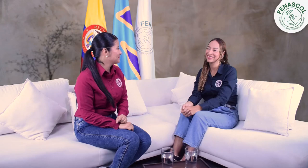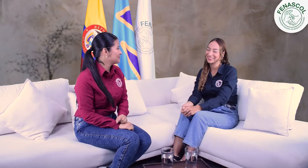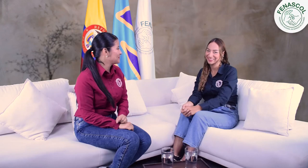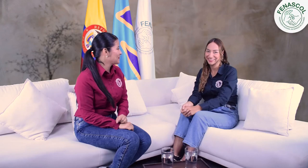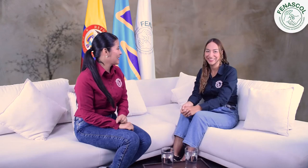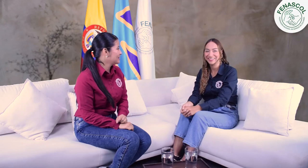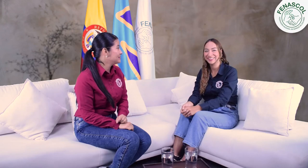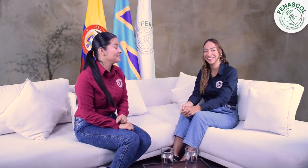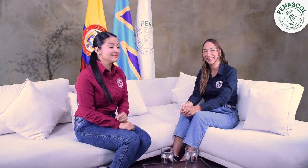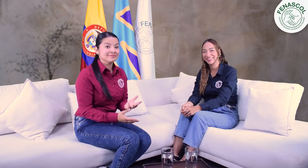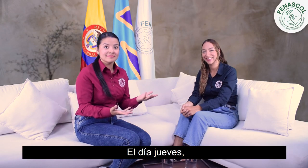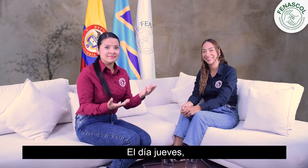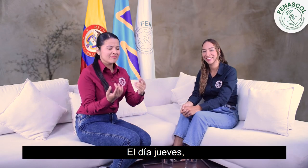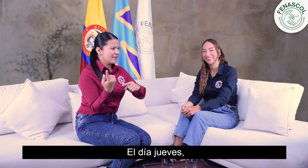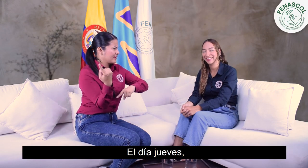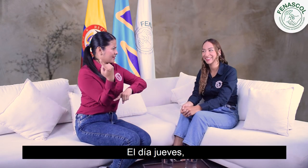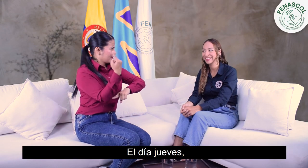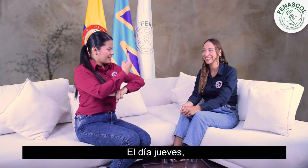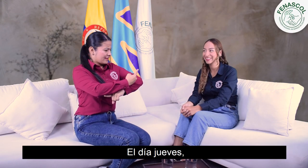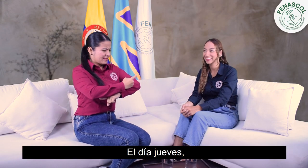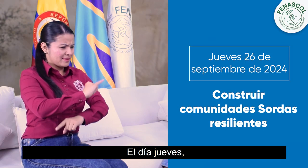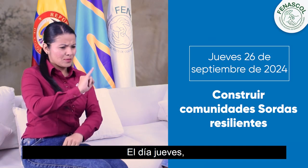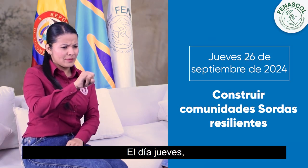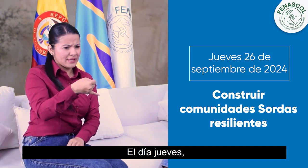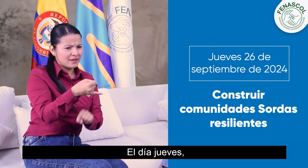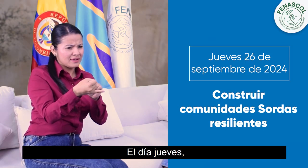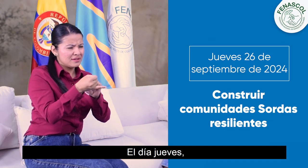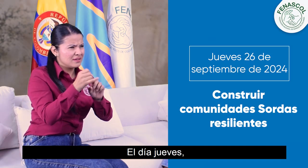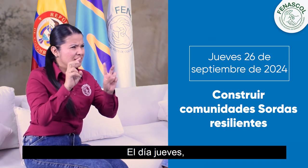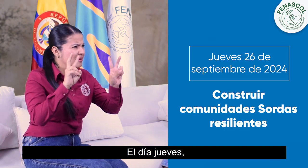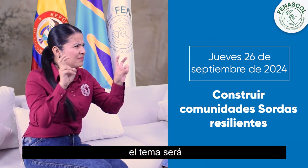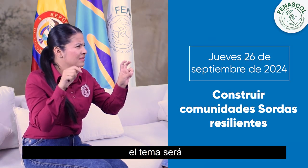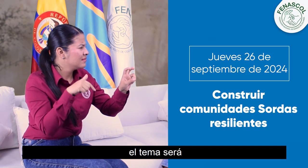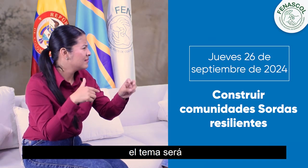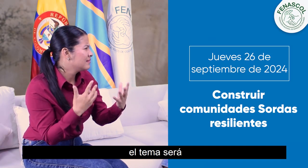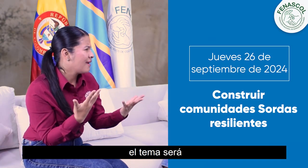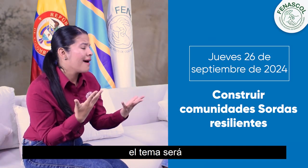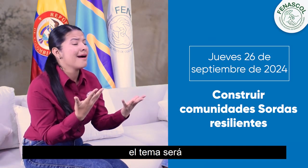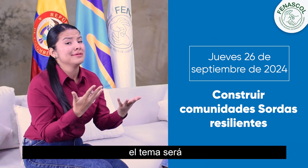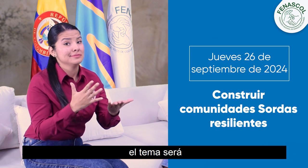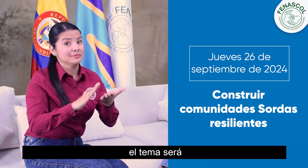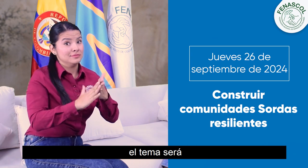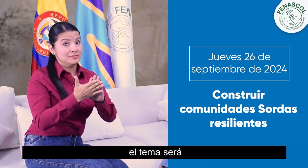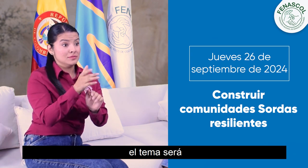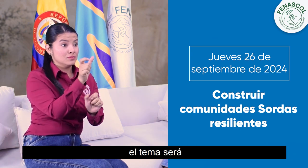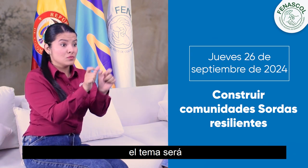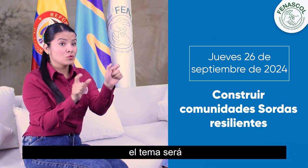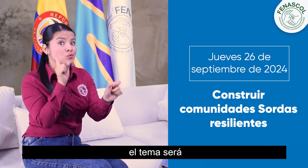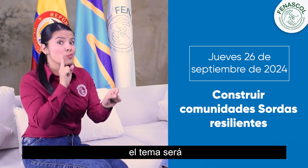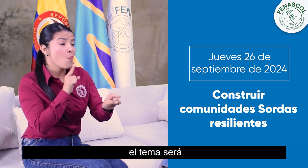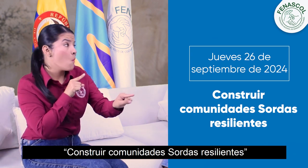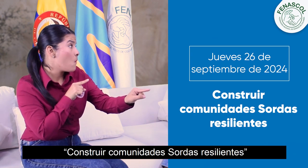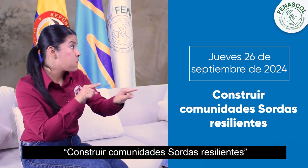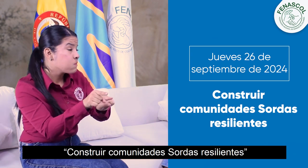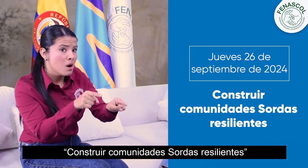El día jueves, el tema será construir